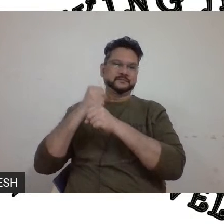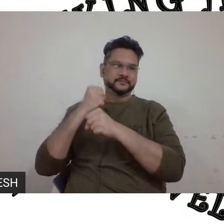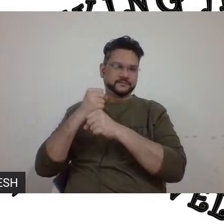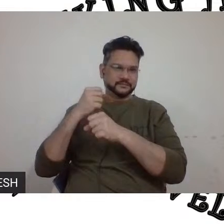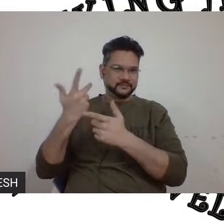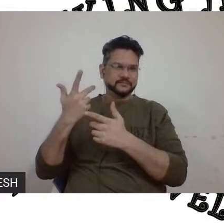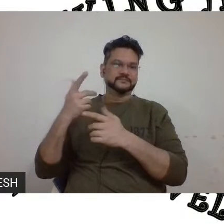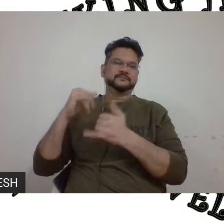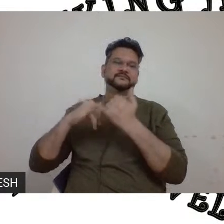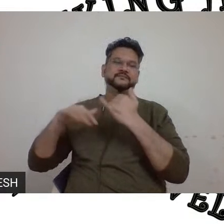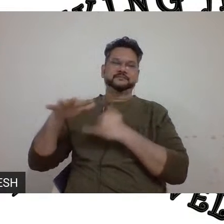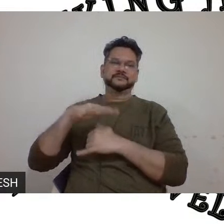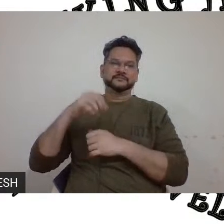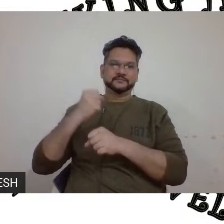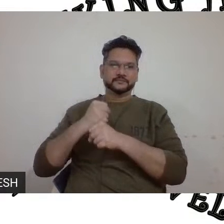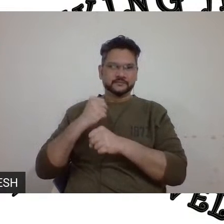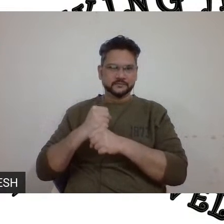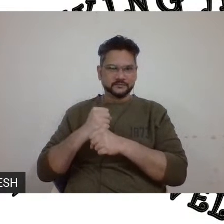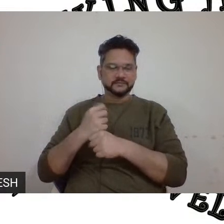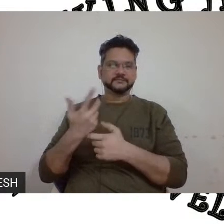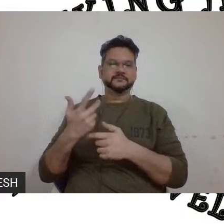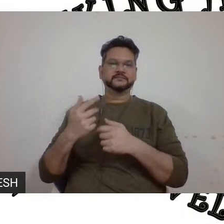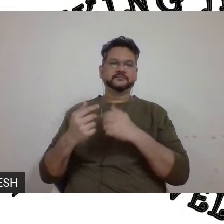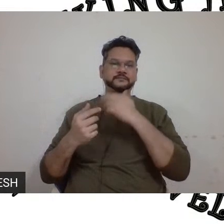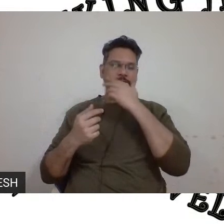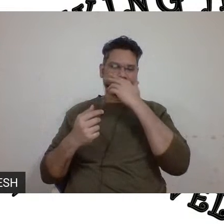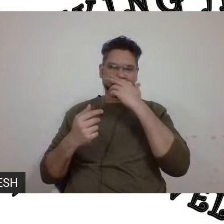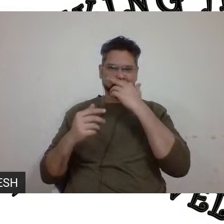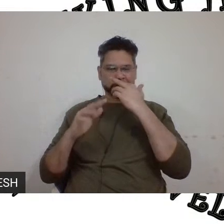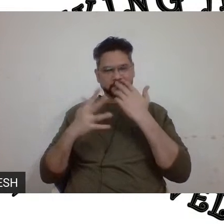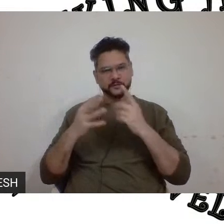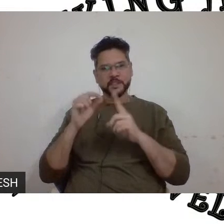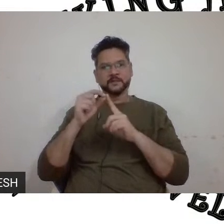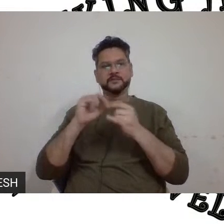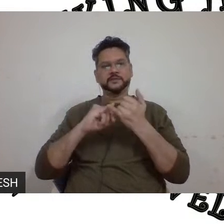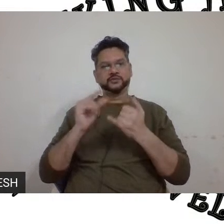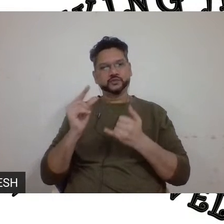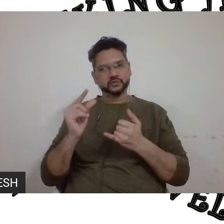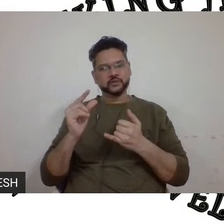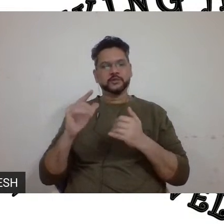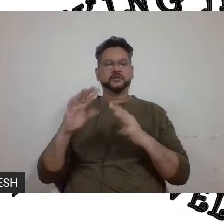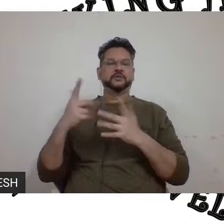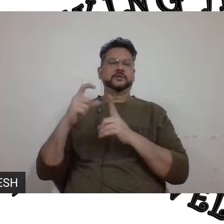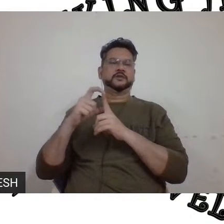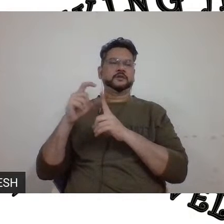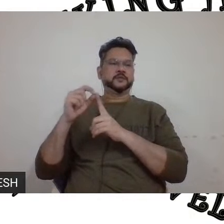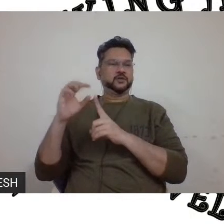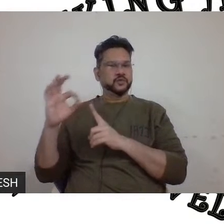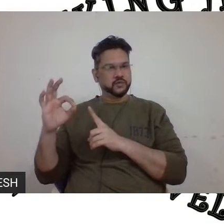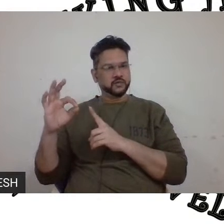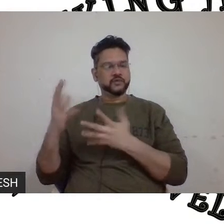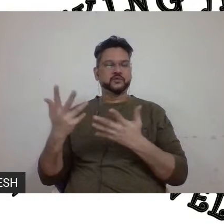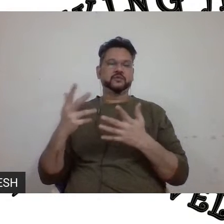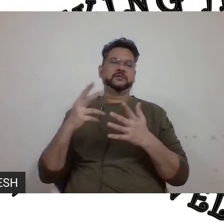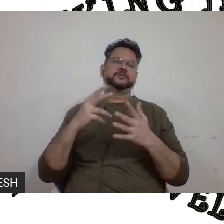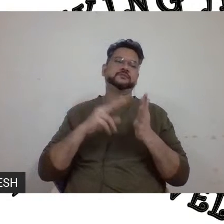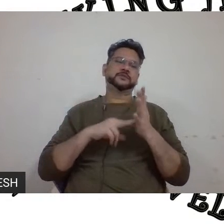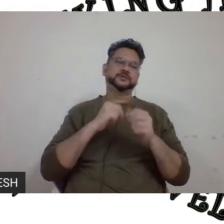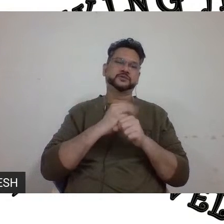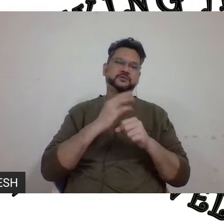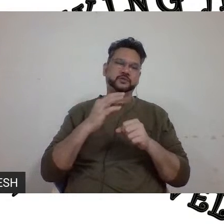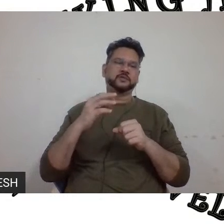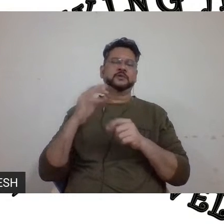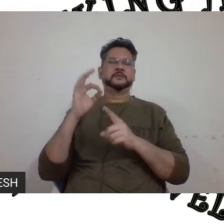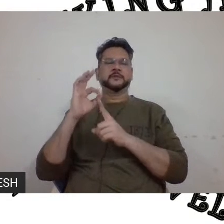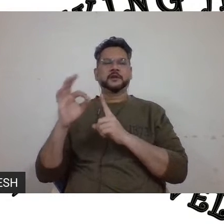ने और जितने भी पब्लिक सेक्टर यूनिट्स हैं, डीपीओज हैं, पब्लिक सेक्टर और प्राइवेट सेक्टर